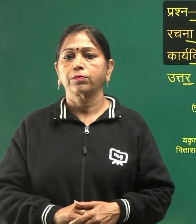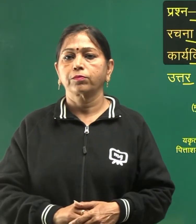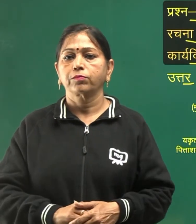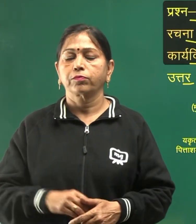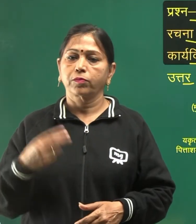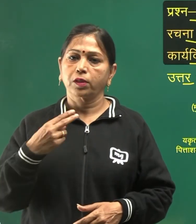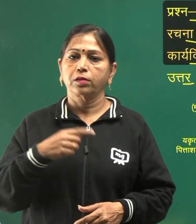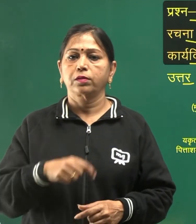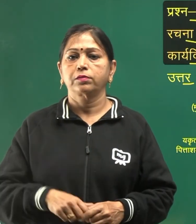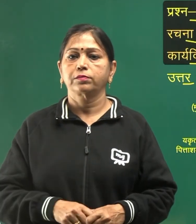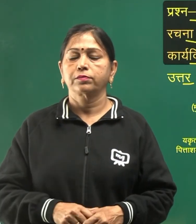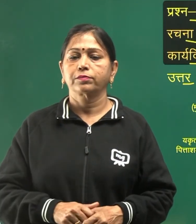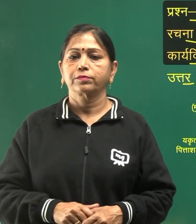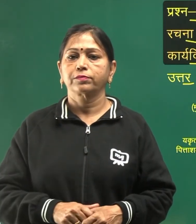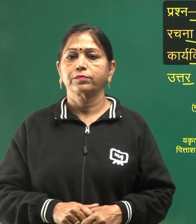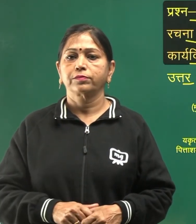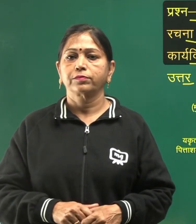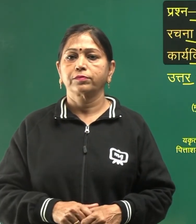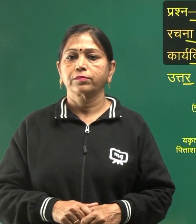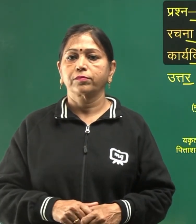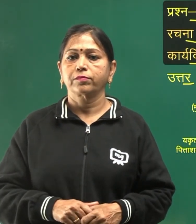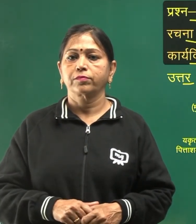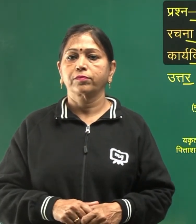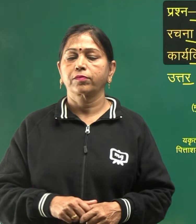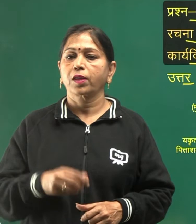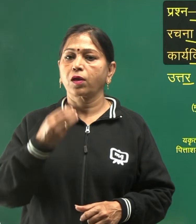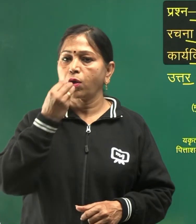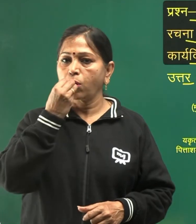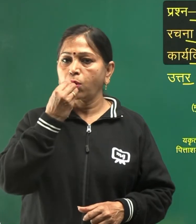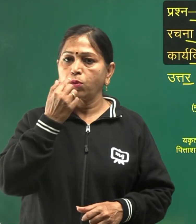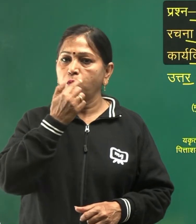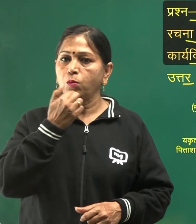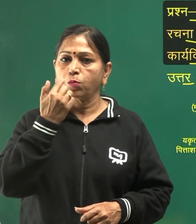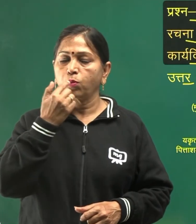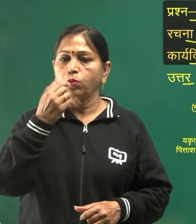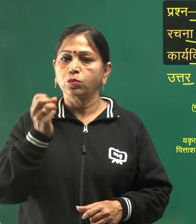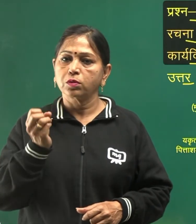रचना चित्र ये मुख से शुरू होता है,